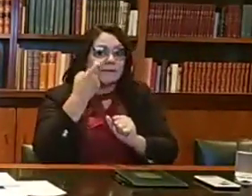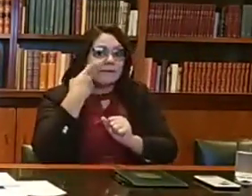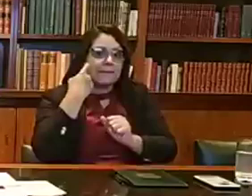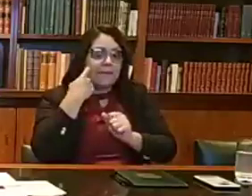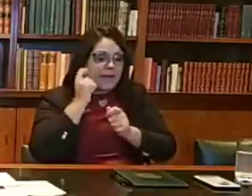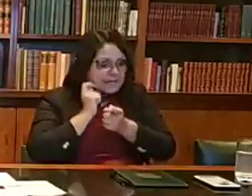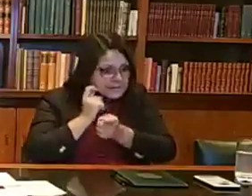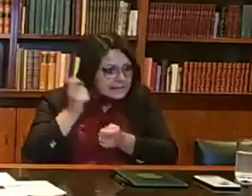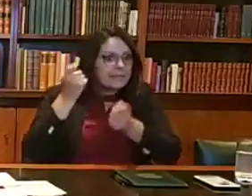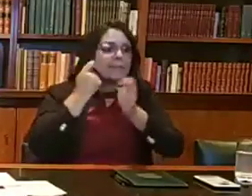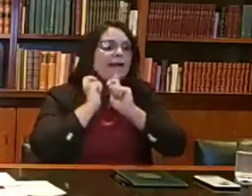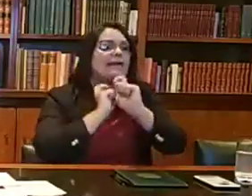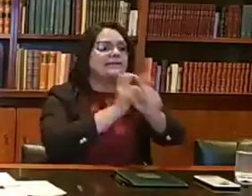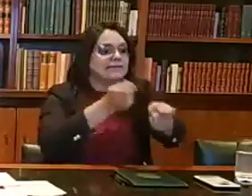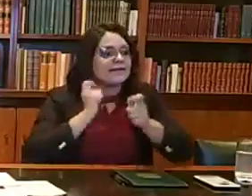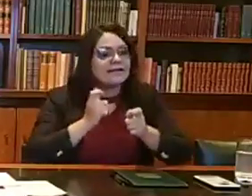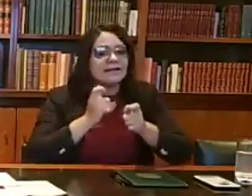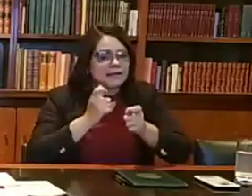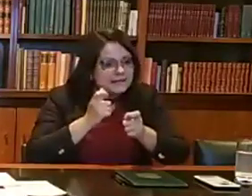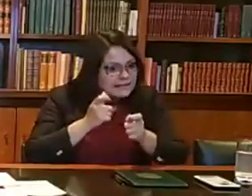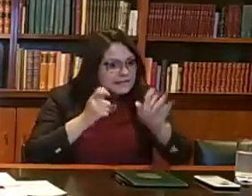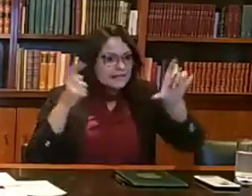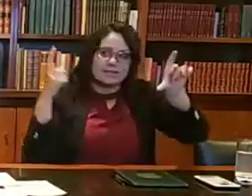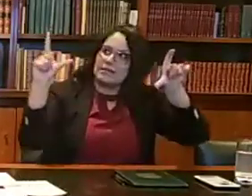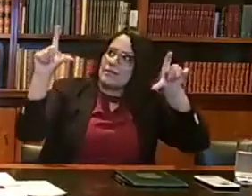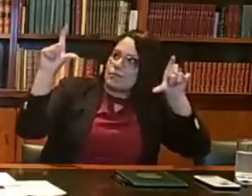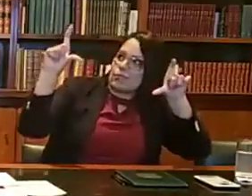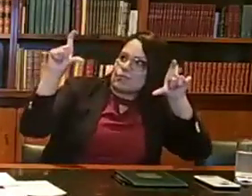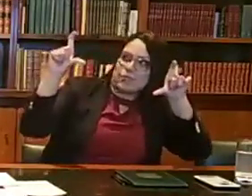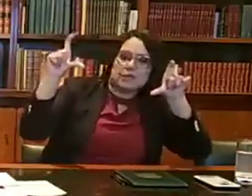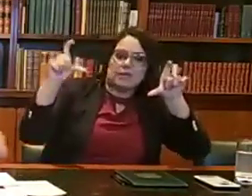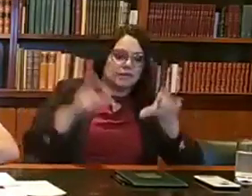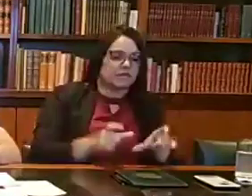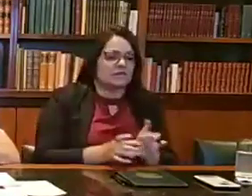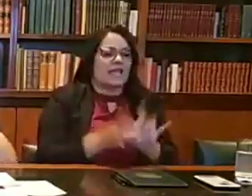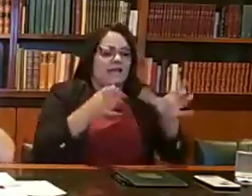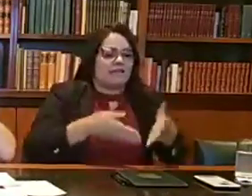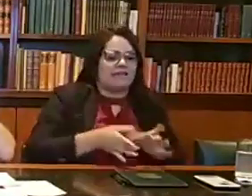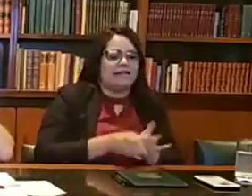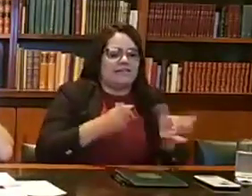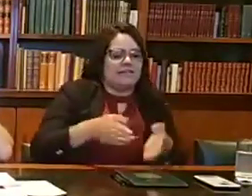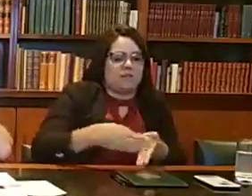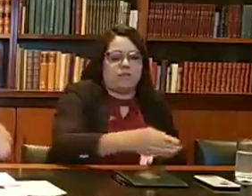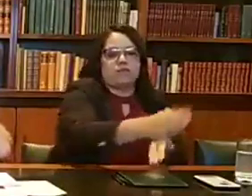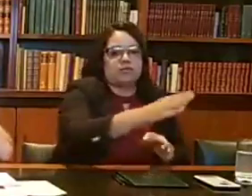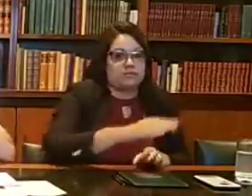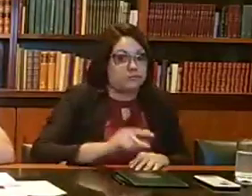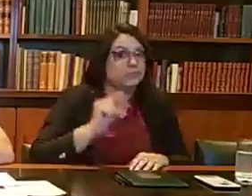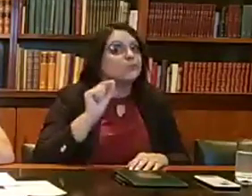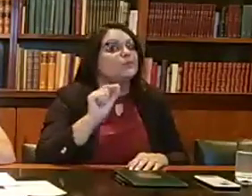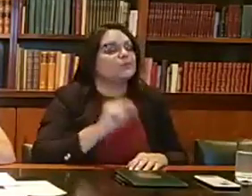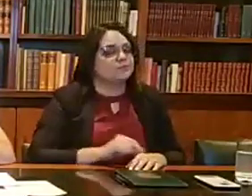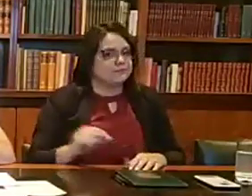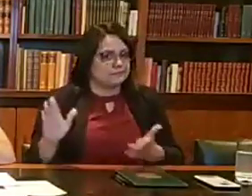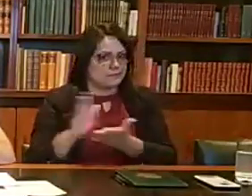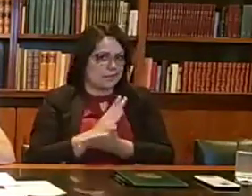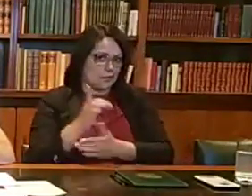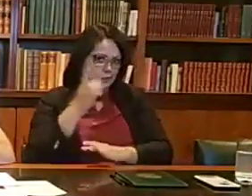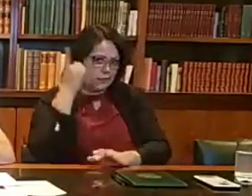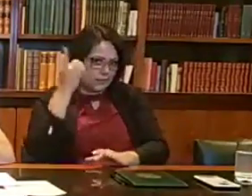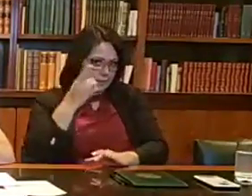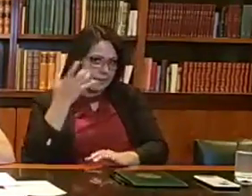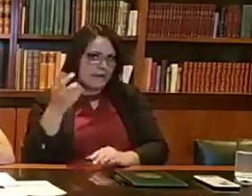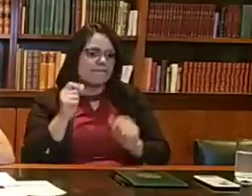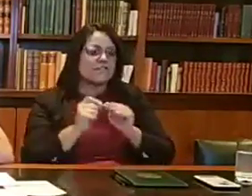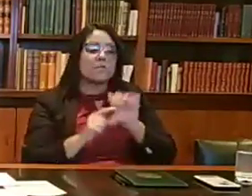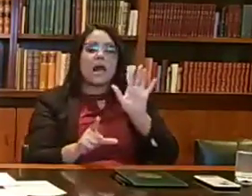soltar, tira foto com peixe e tal. E agora, infelizmente, em retaliação a essa ação do ICMBio, alguns deputados querem fazer